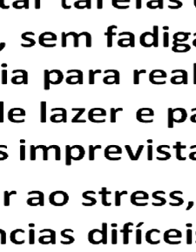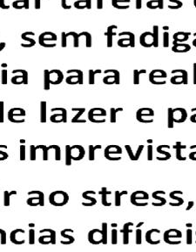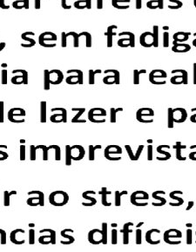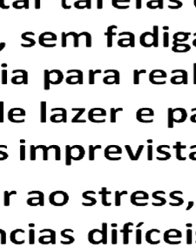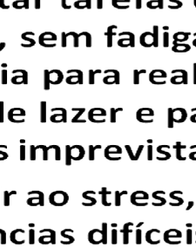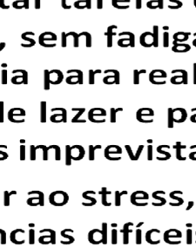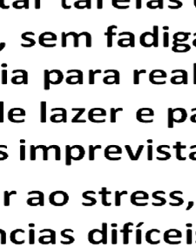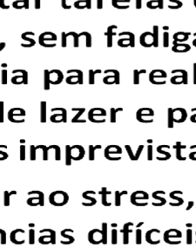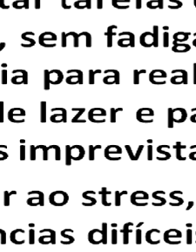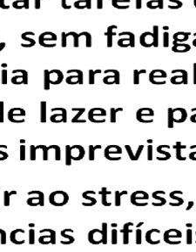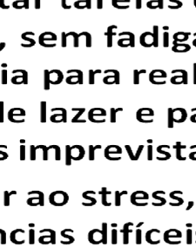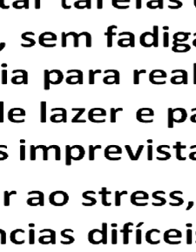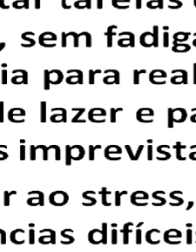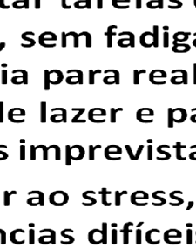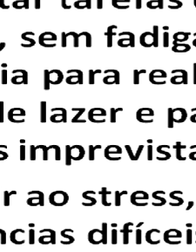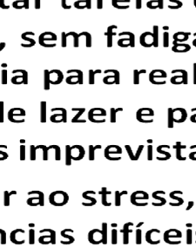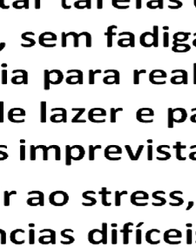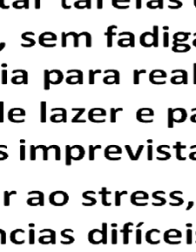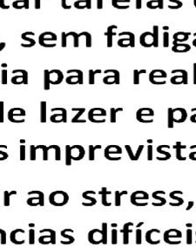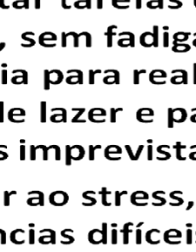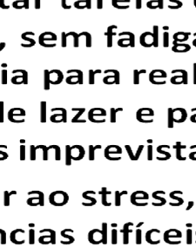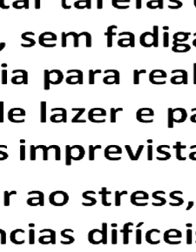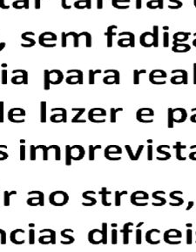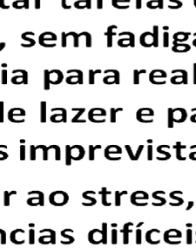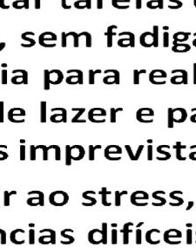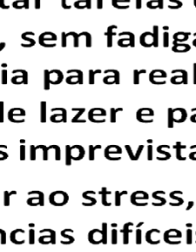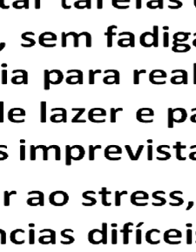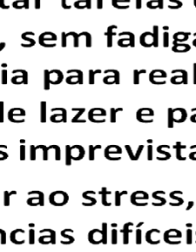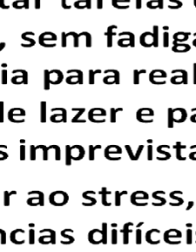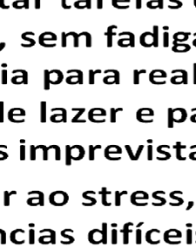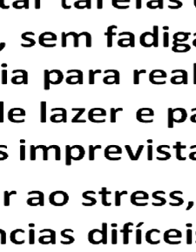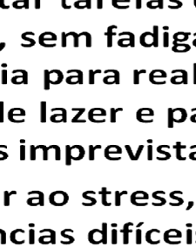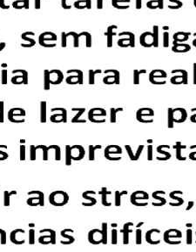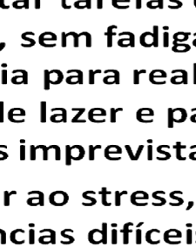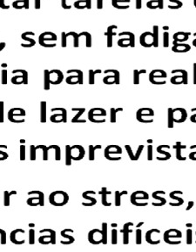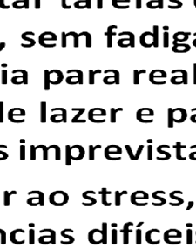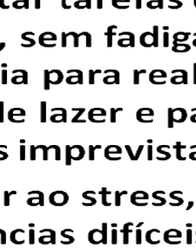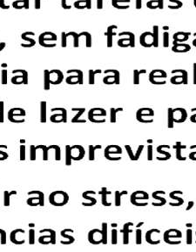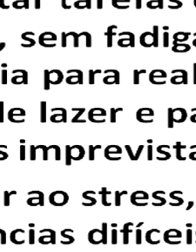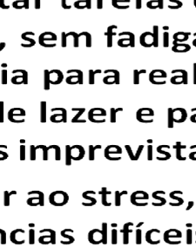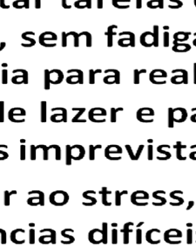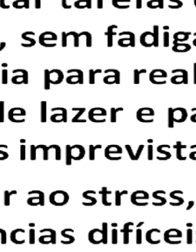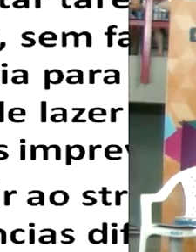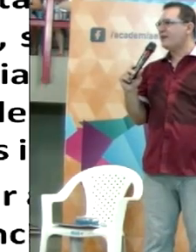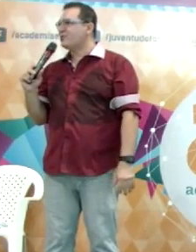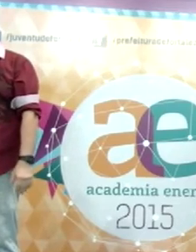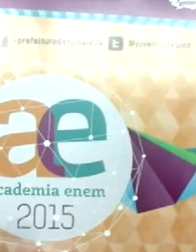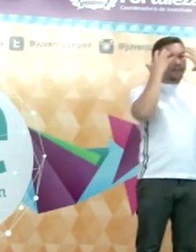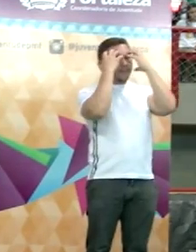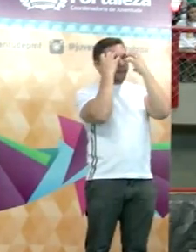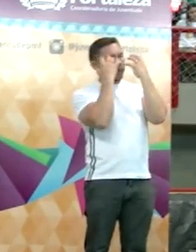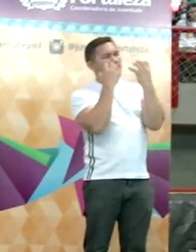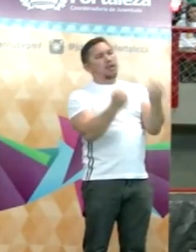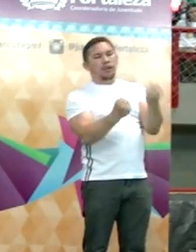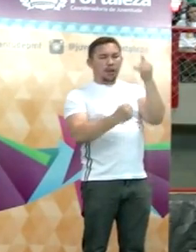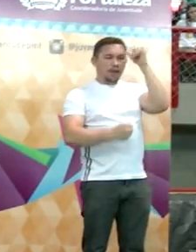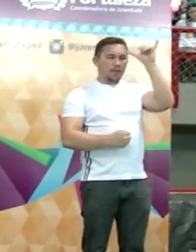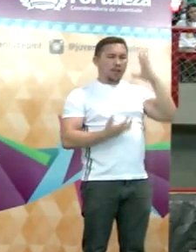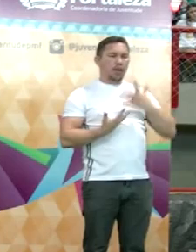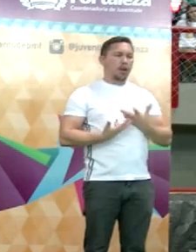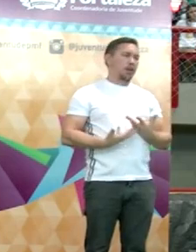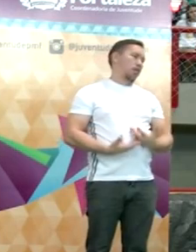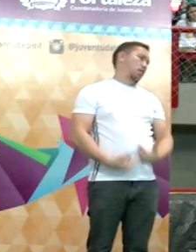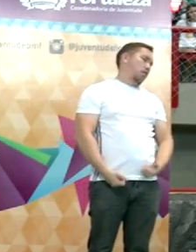de executar tarefas diárias com vigor e vitalidade, sem fadiga. Professor, o que é fadiga?